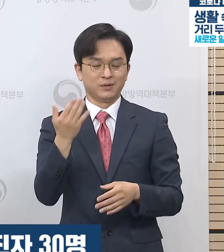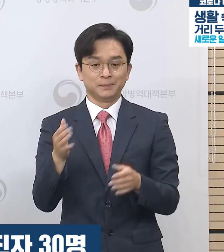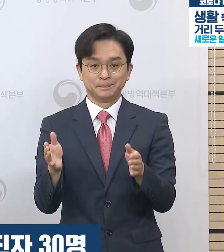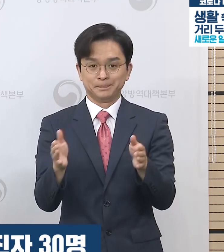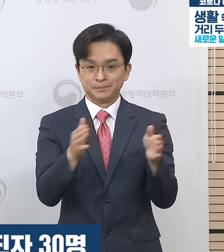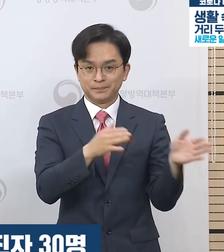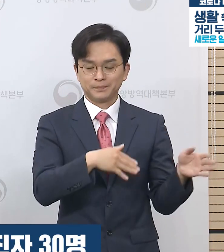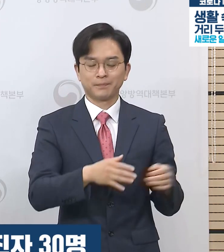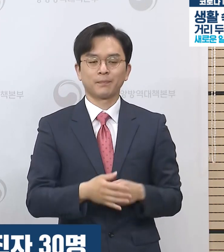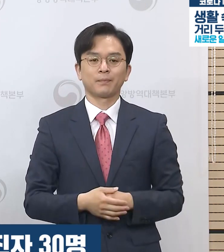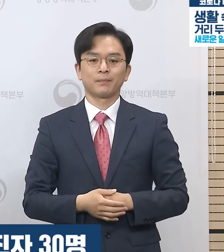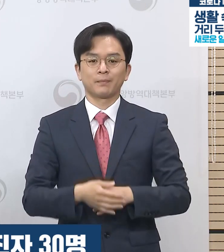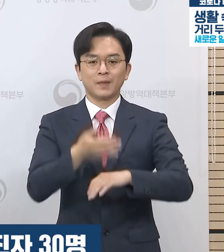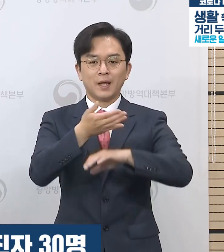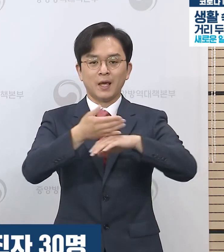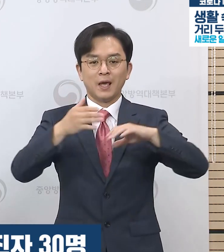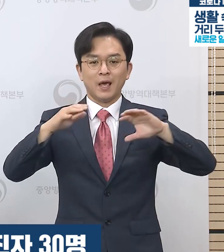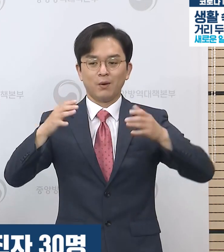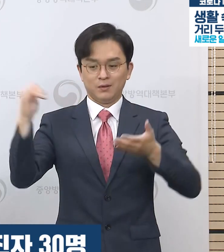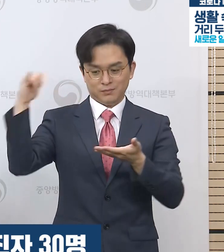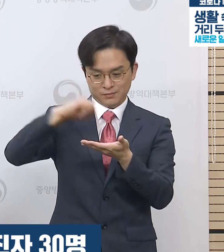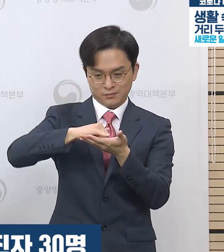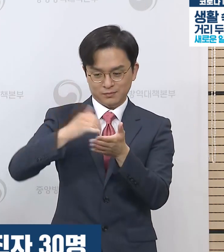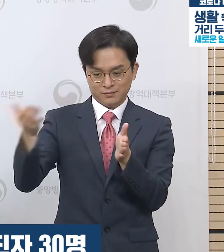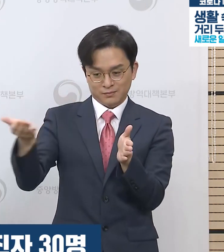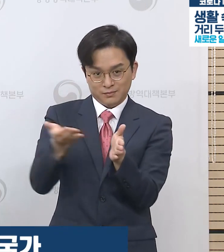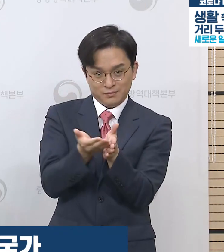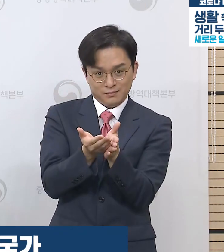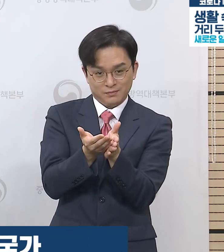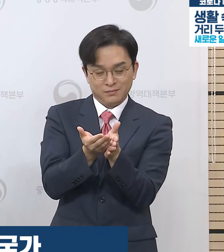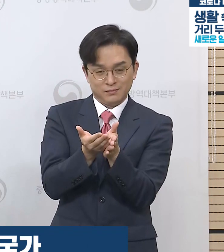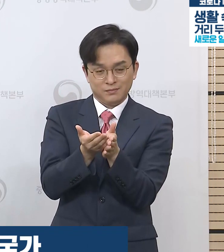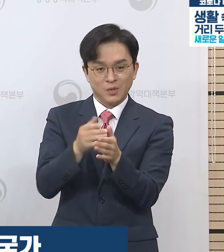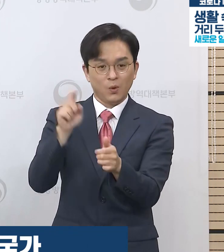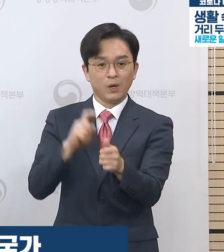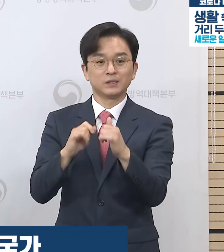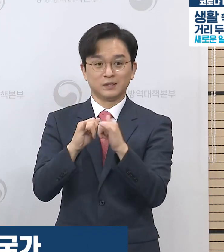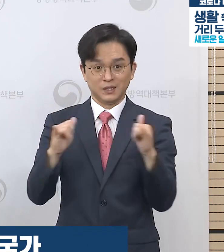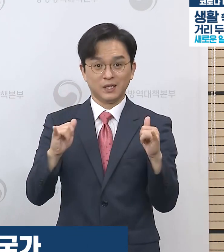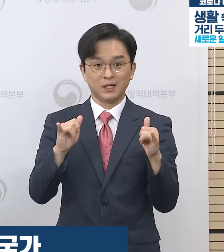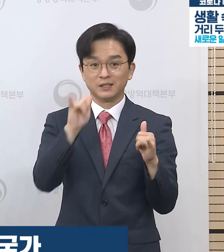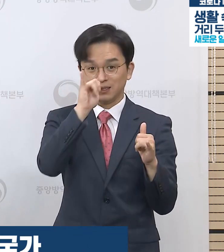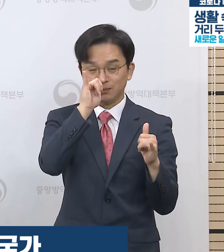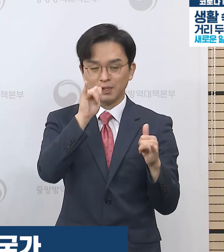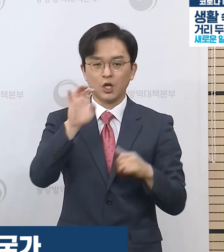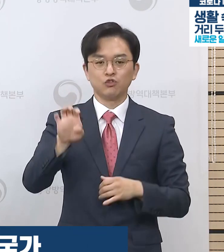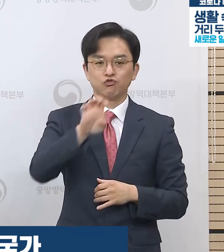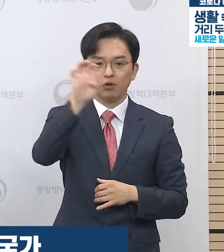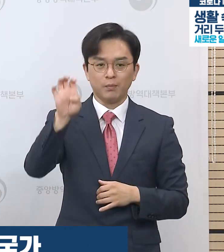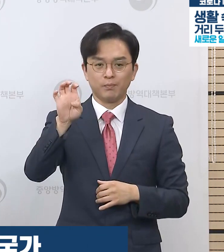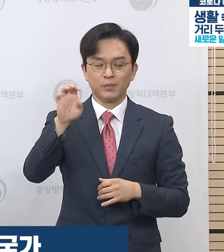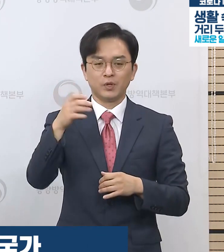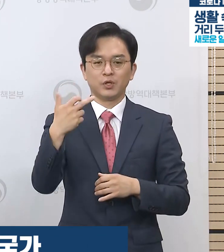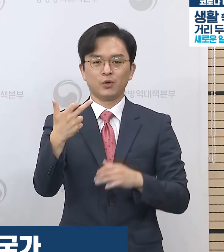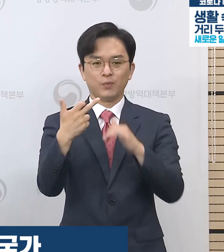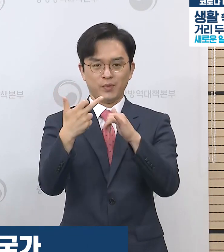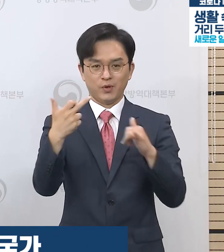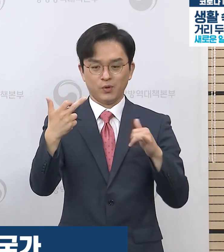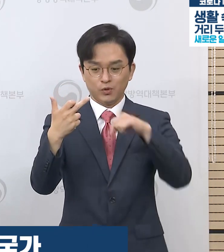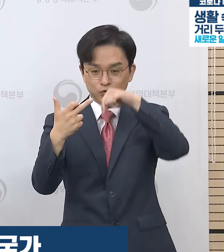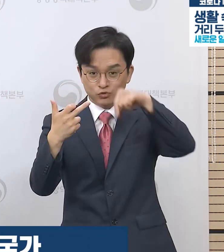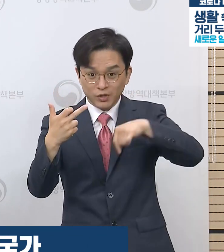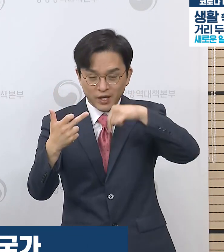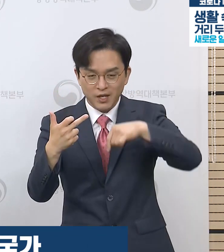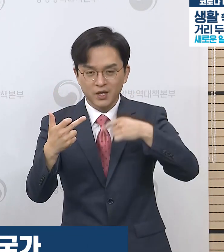해외 유입 확진자 30명에 대해서 설명을 드리겠습니다. 추정 유입 국가는 유럽이 17명, 이 중에